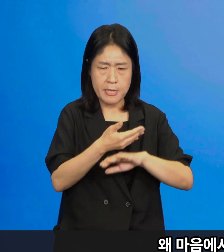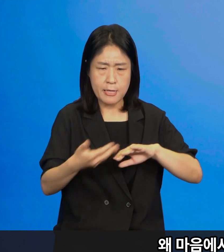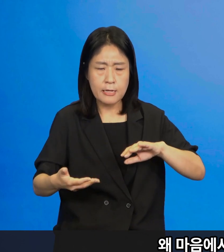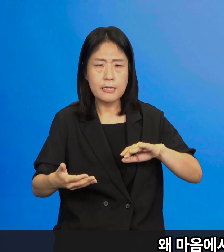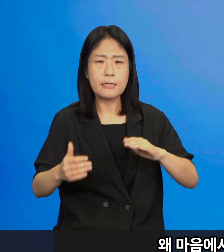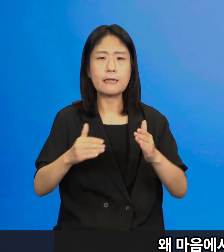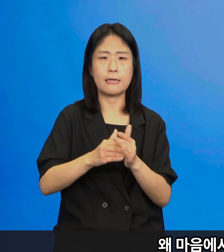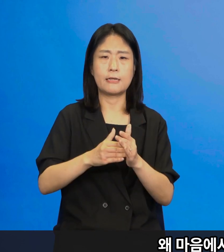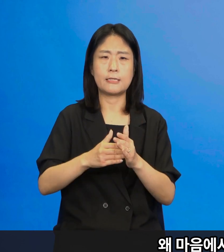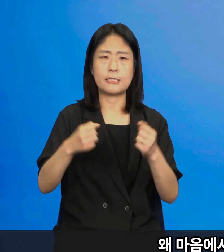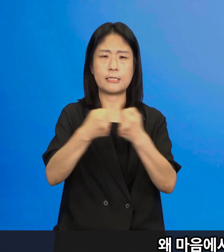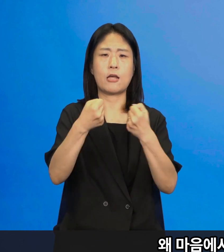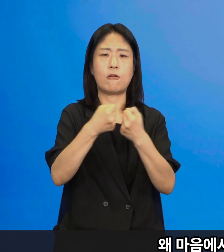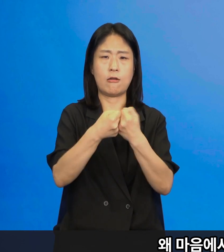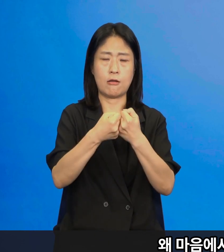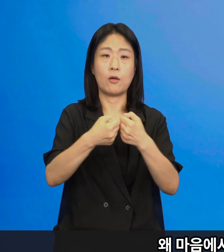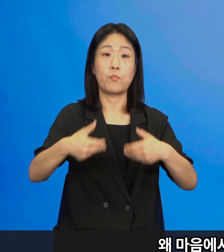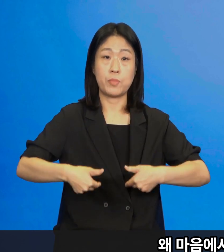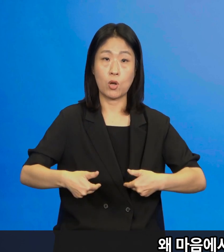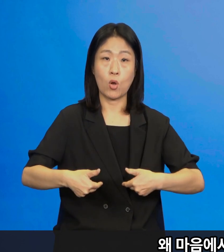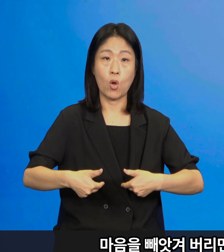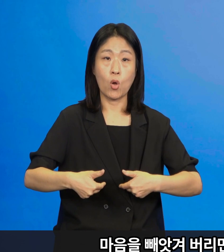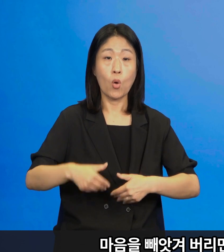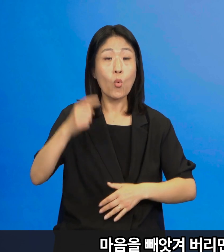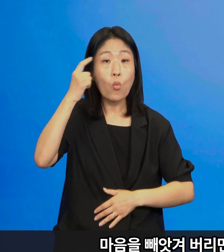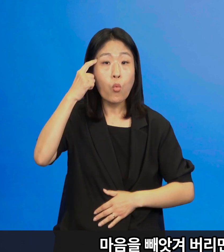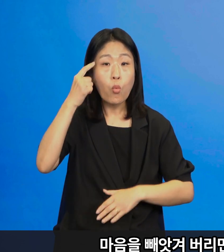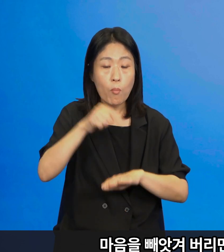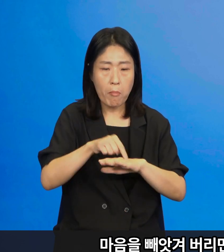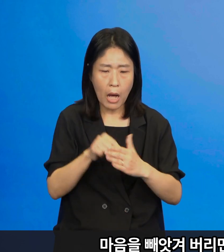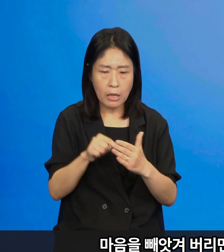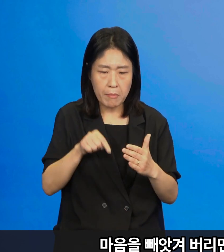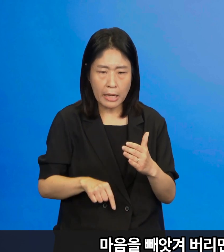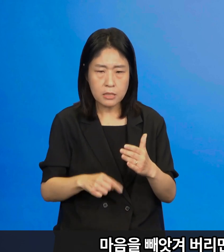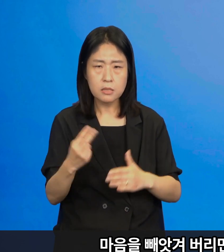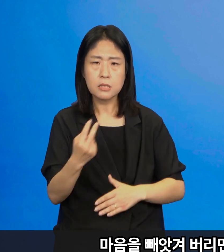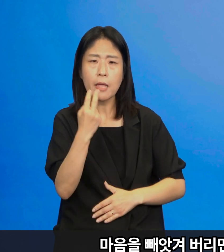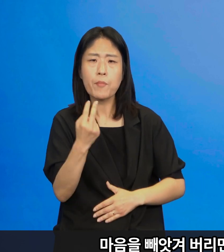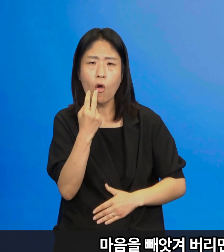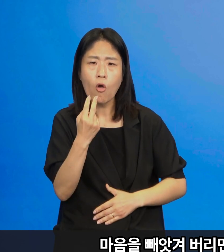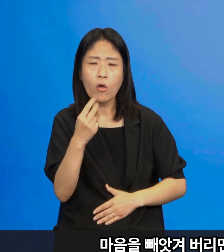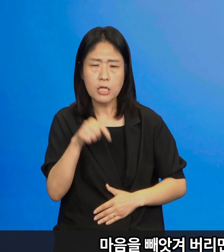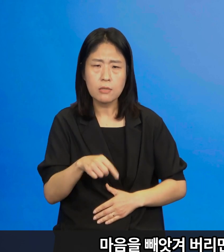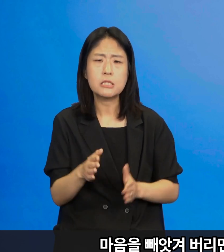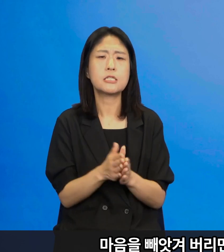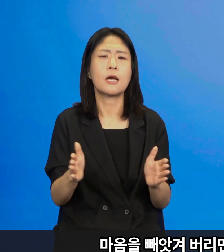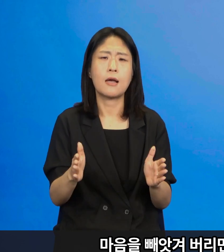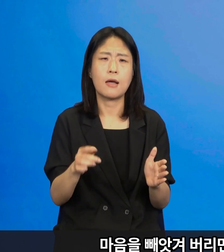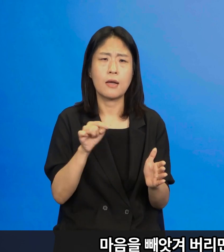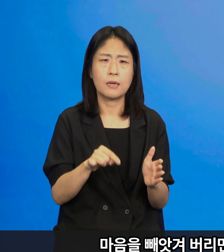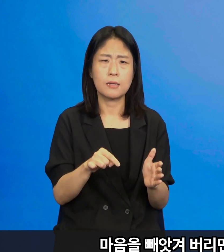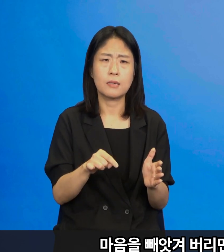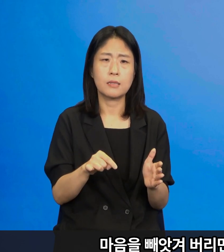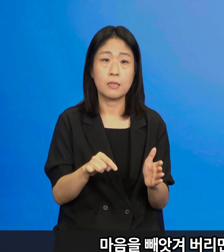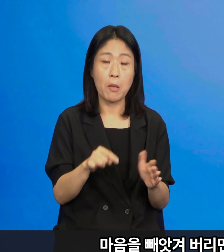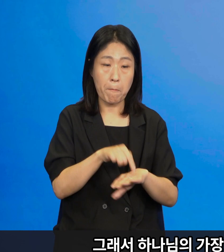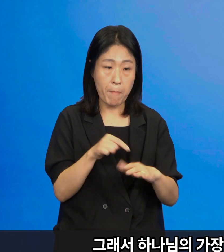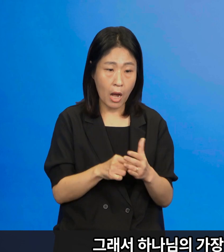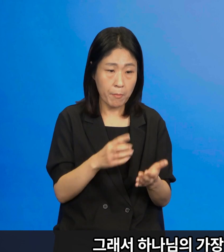왜? 마음에서 생명이 나는데 마음을 빼앗겨 버리면 생명을 빼앗기는